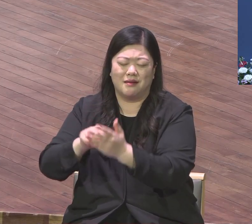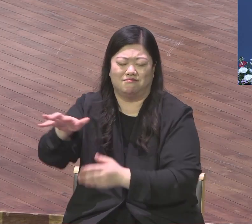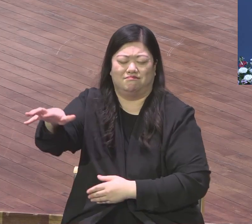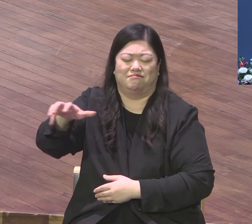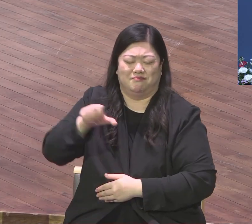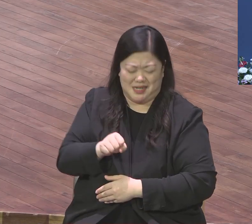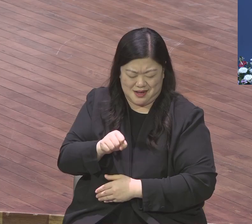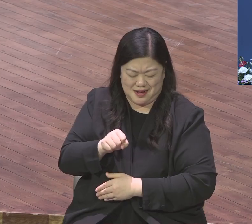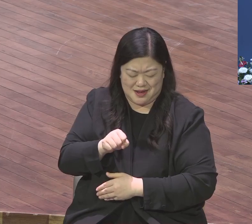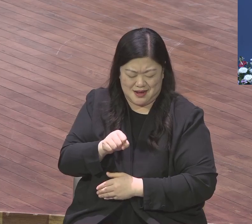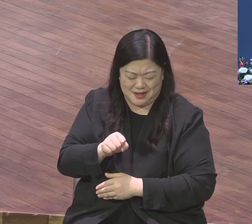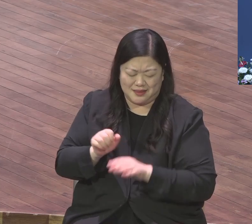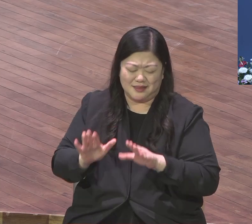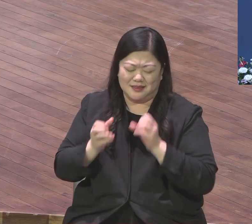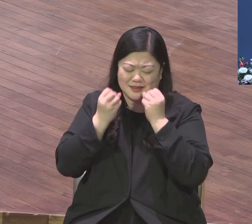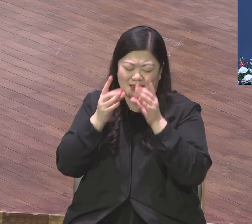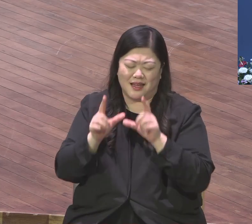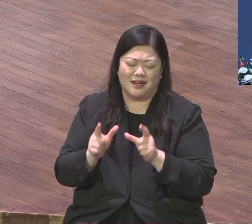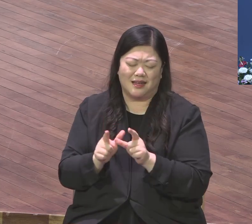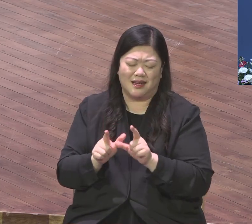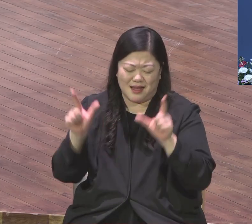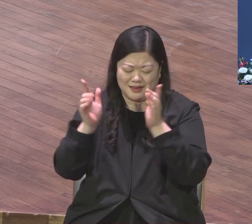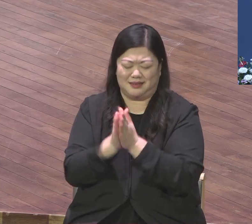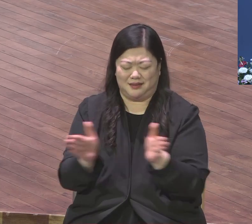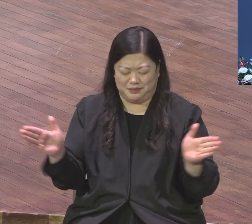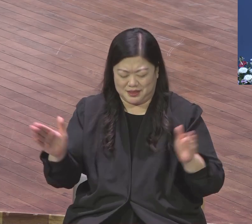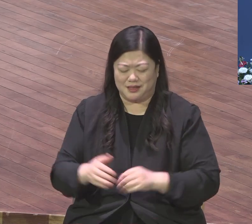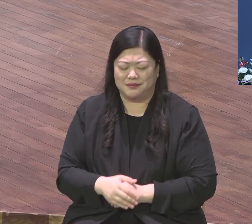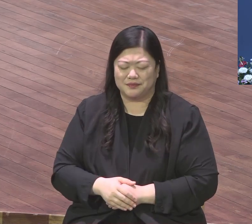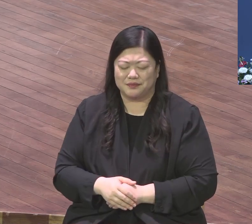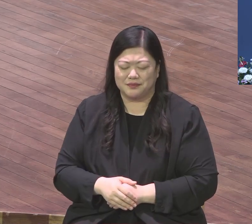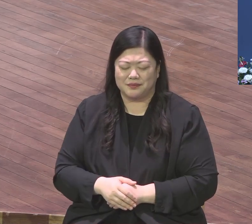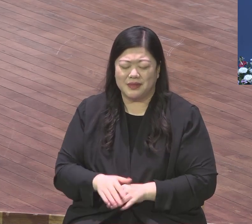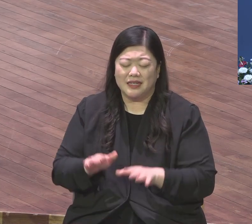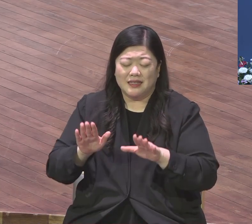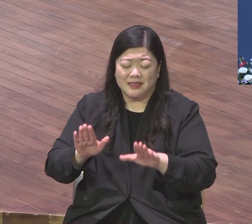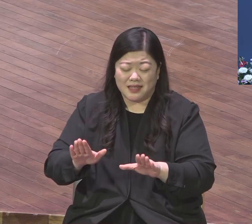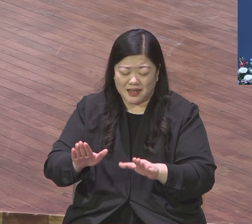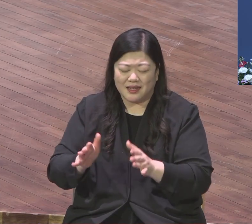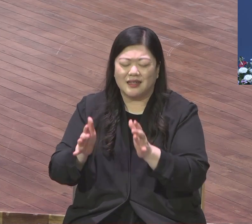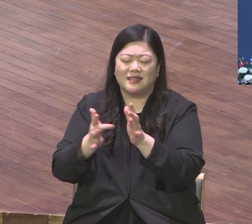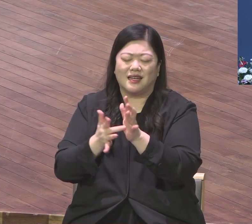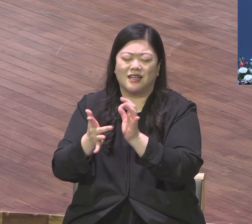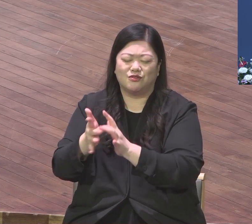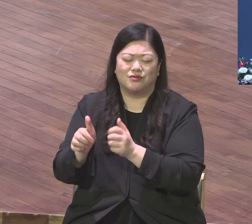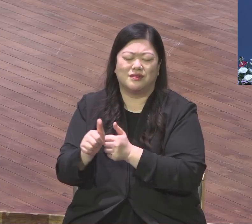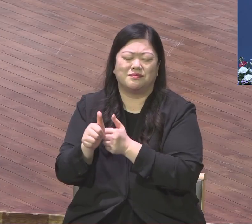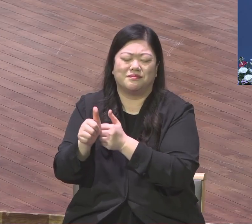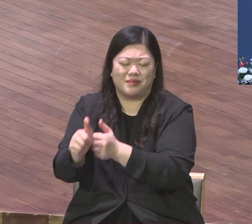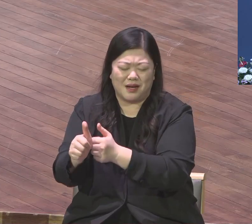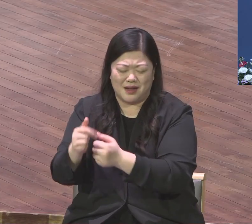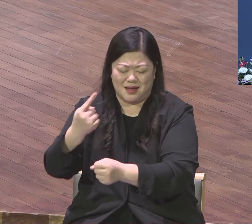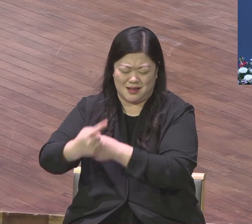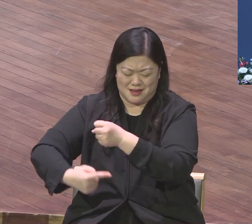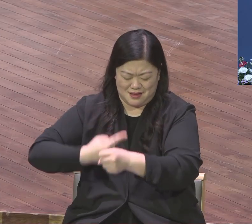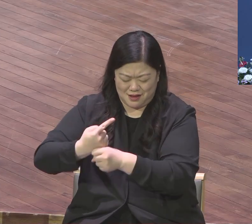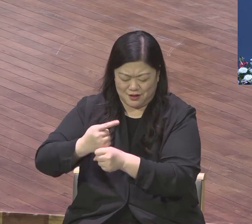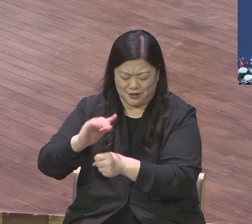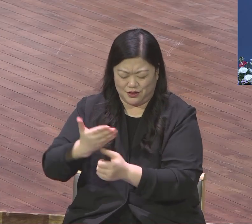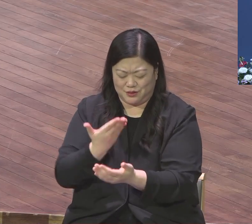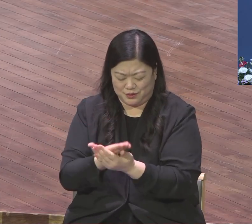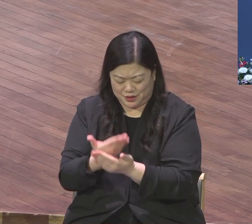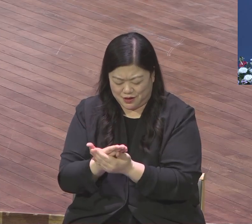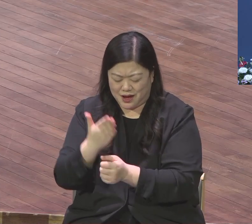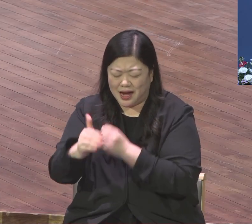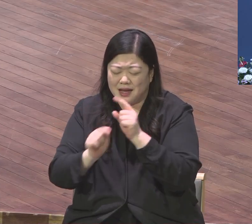했습니다. 올해 주님께서 우리 주신 첫 시간 예수 따라가는 새해가 되게 하여 주옵소서.